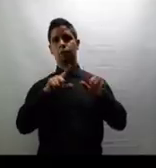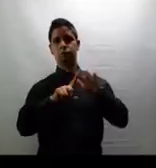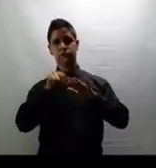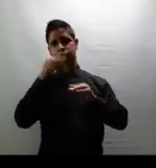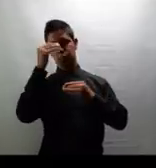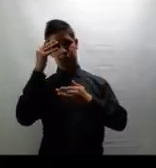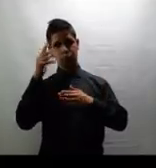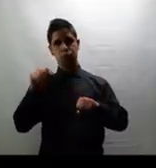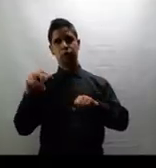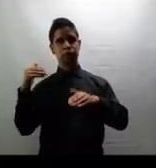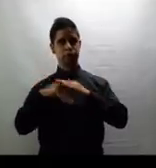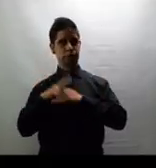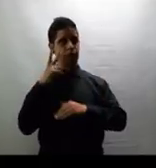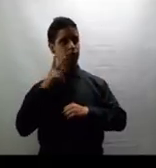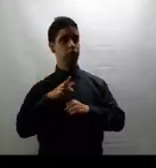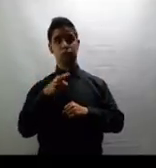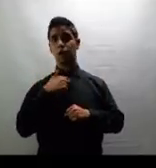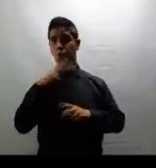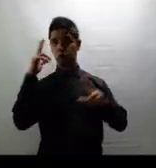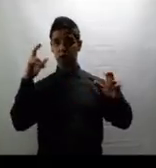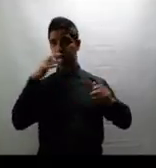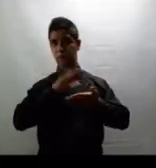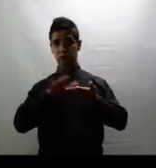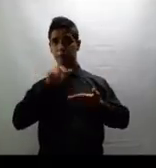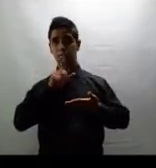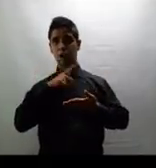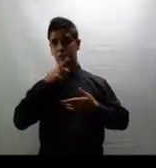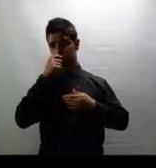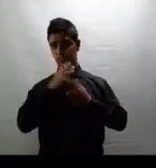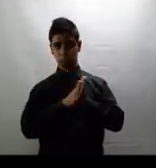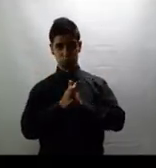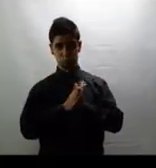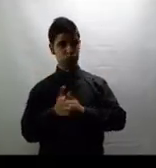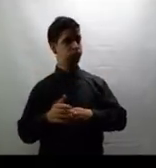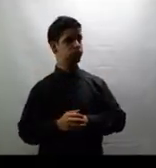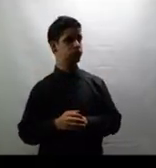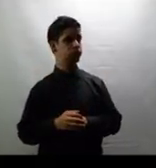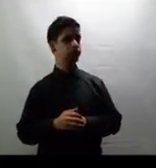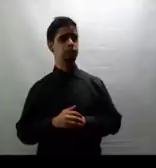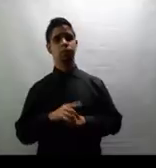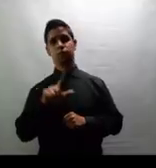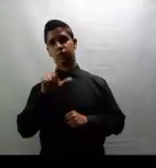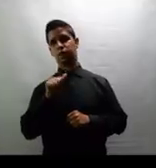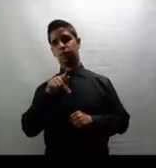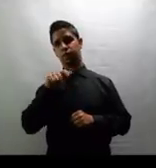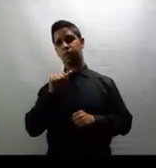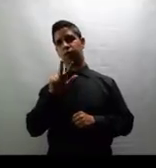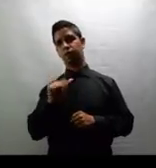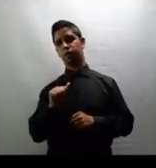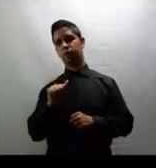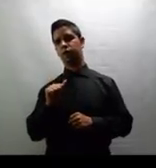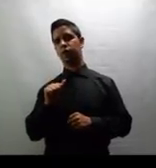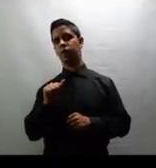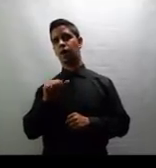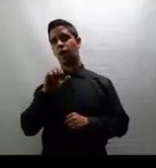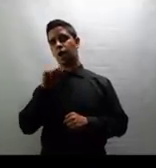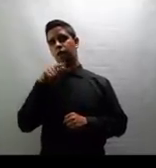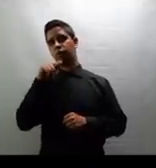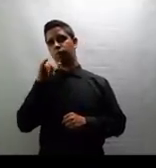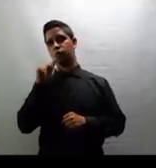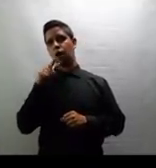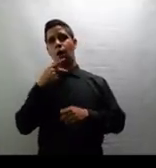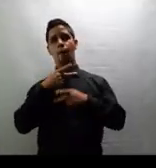que este es un tema fascinante lavaban la pava es plomada producciones poca pluma